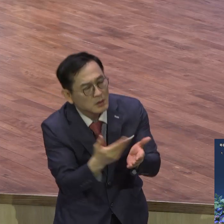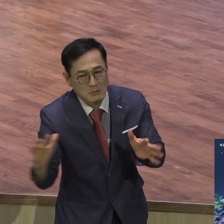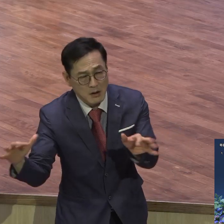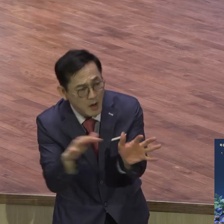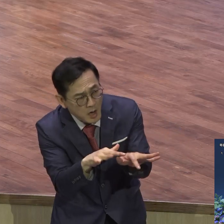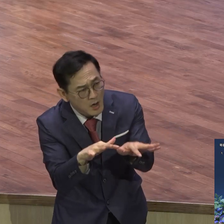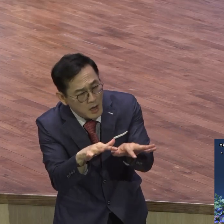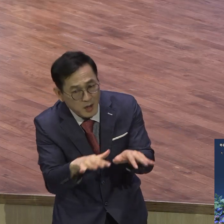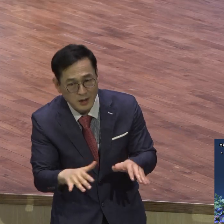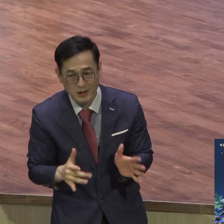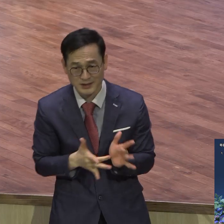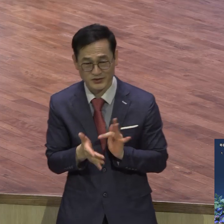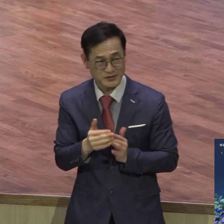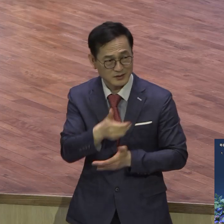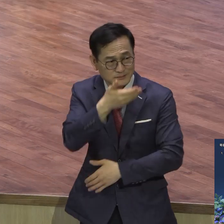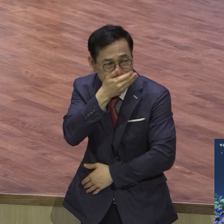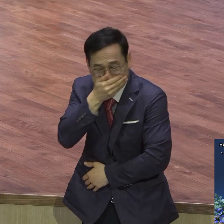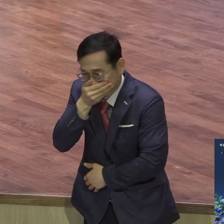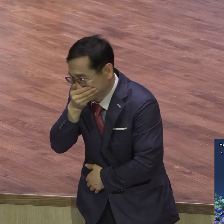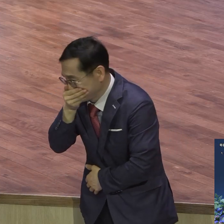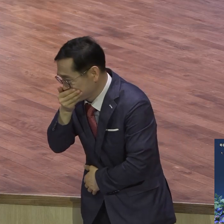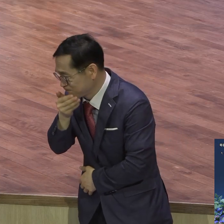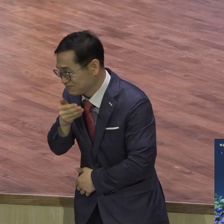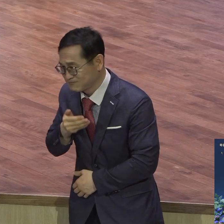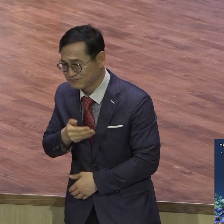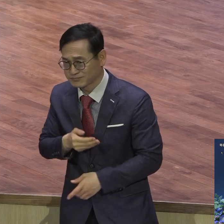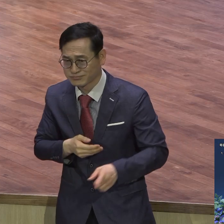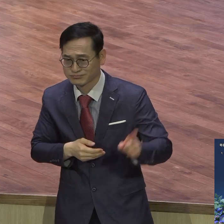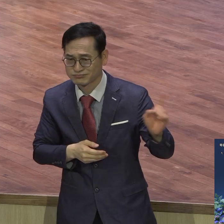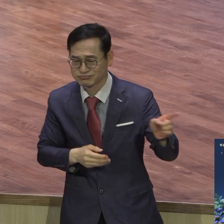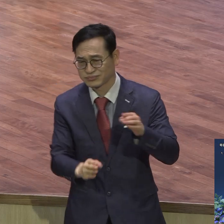눈으로 보니까 바르셔서기관들 어떻게 보였겠어요?